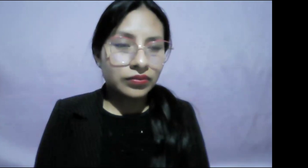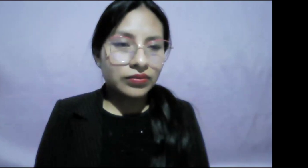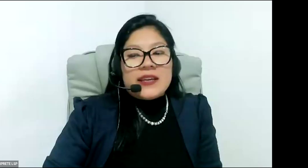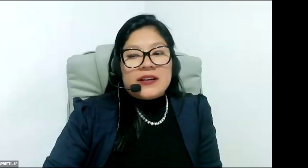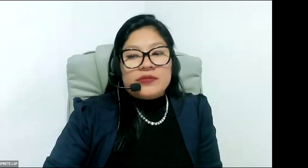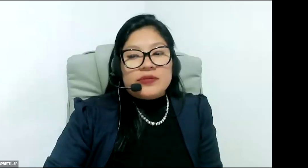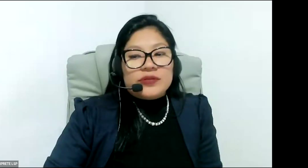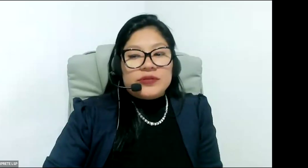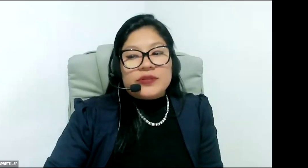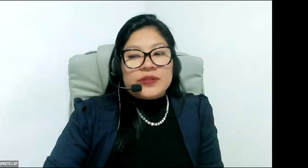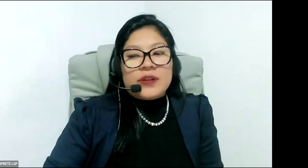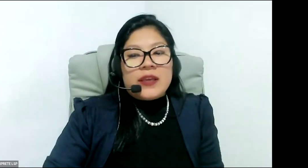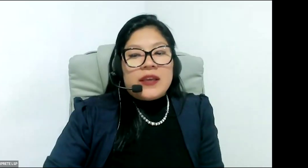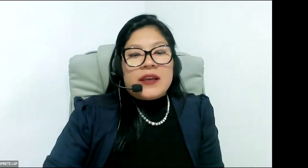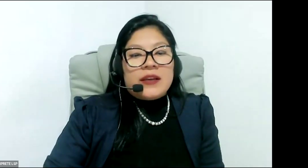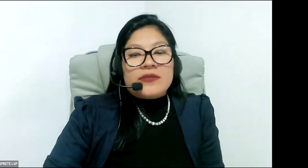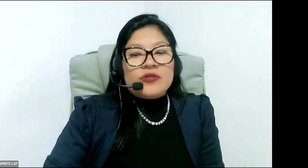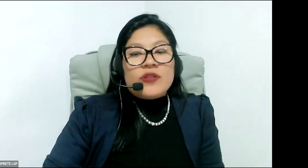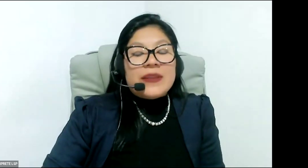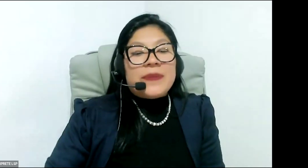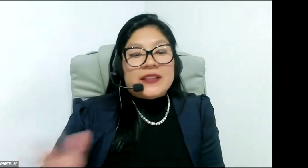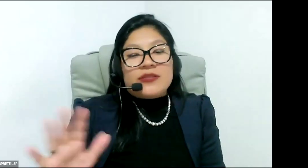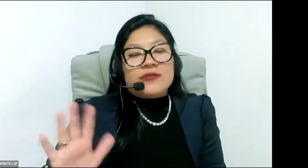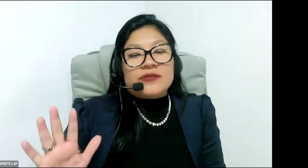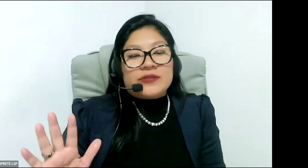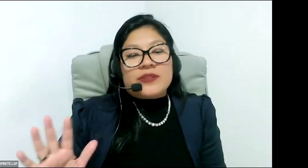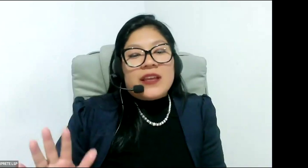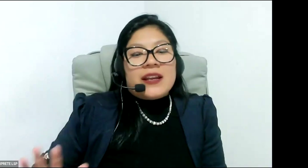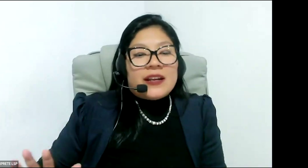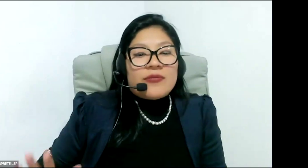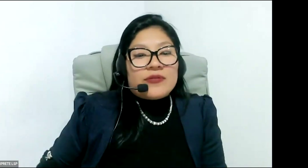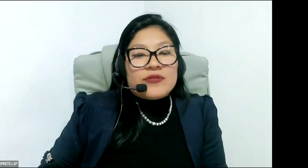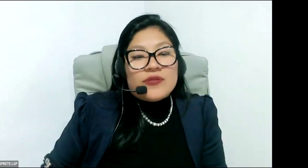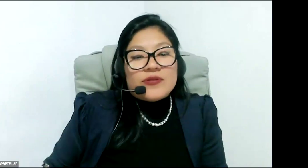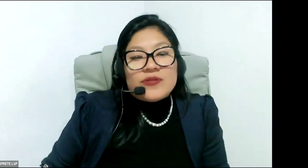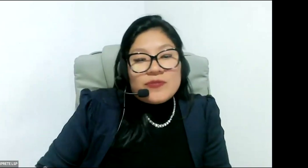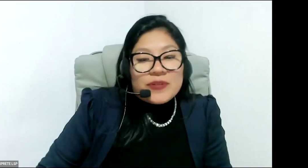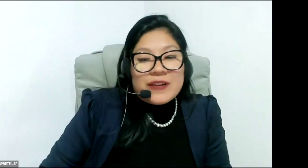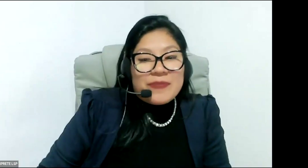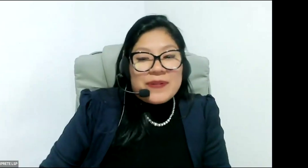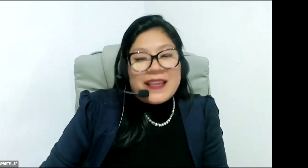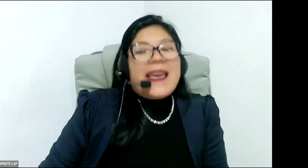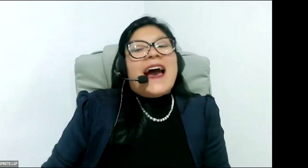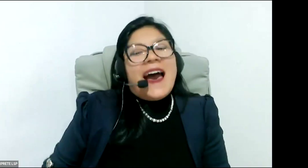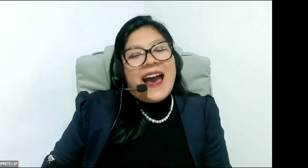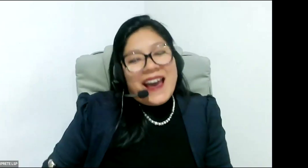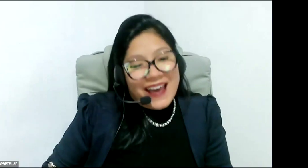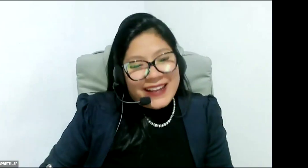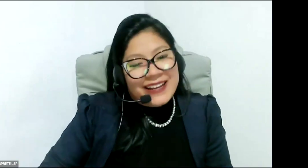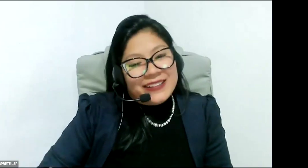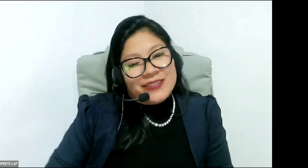Ah ya no en el pecho No no porque va